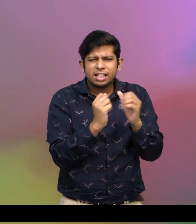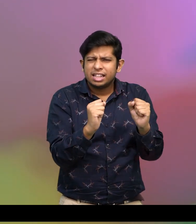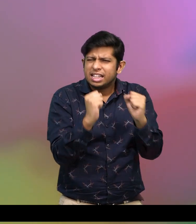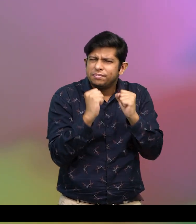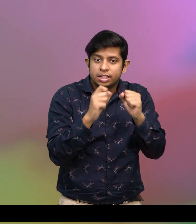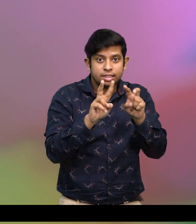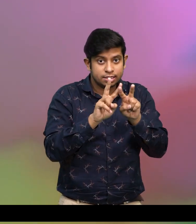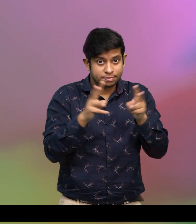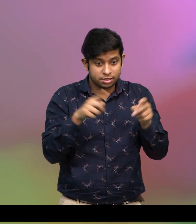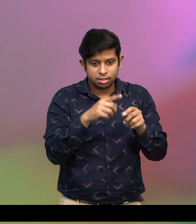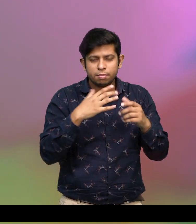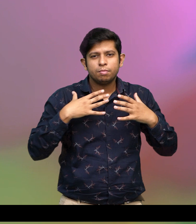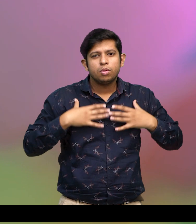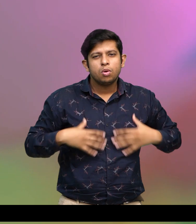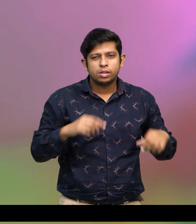మరియు అవయవాలు.